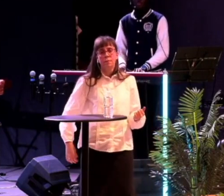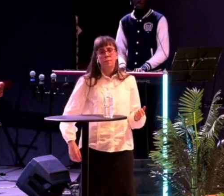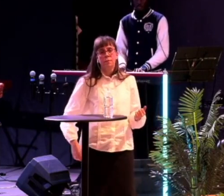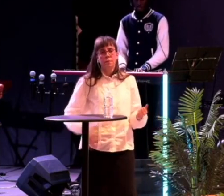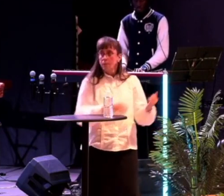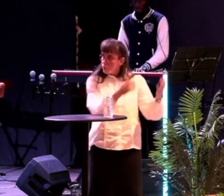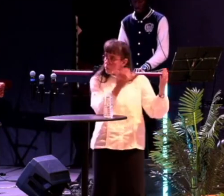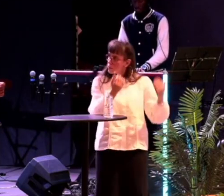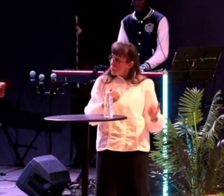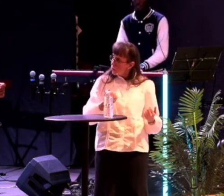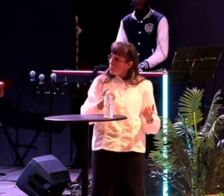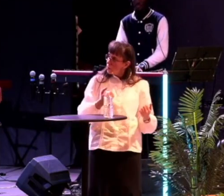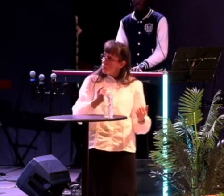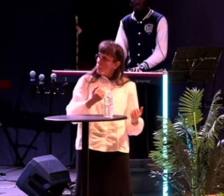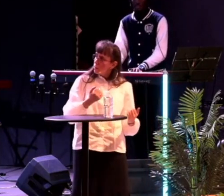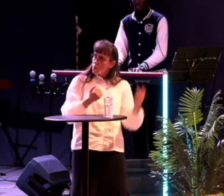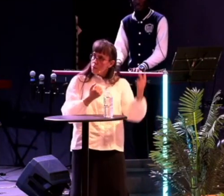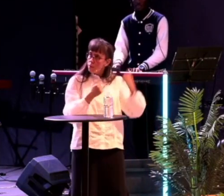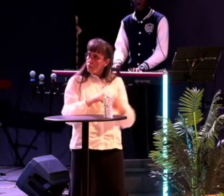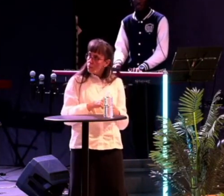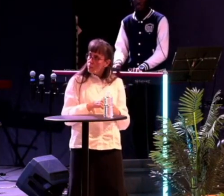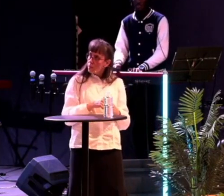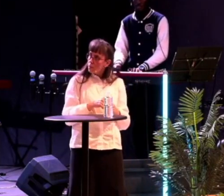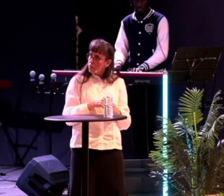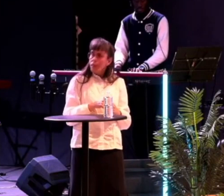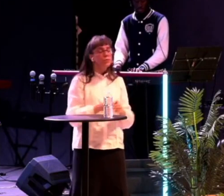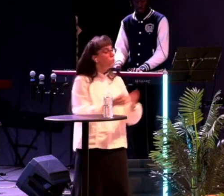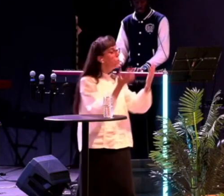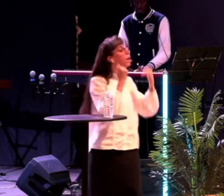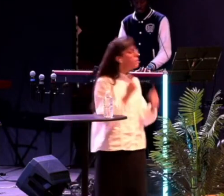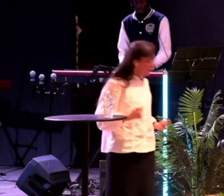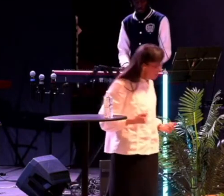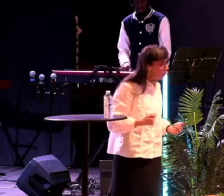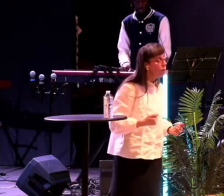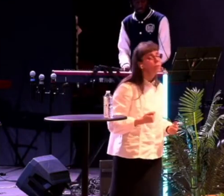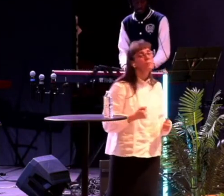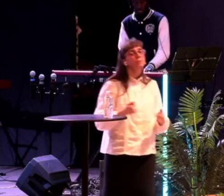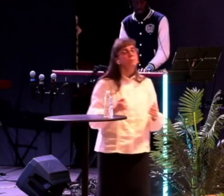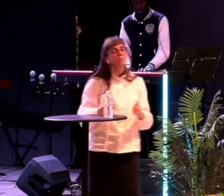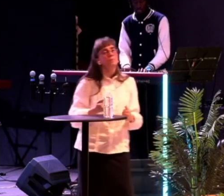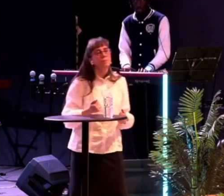venir. Christ will come. La troisième. The third. La troisième venue. The third coming, he will come.